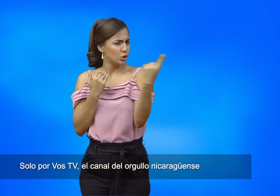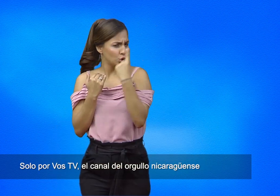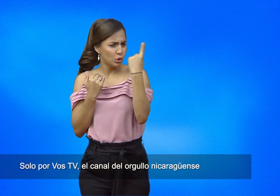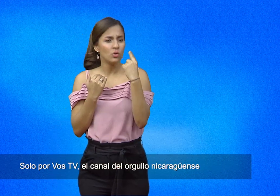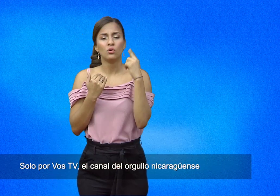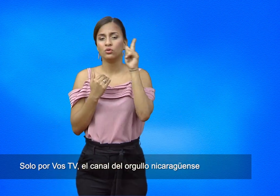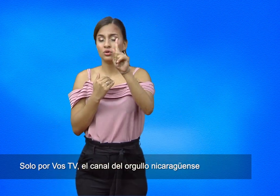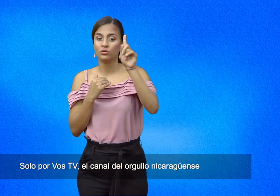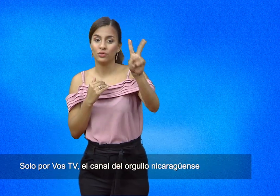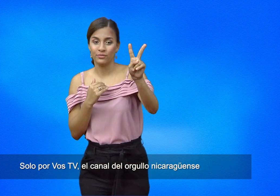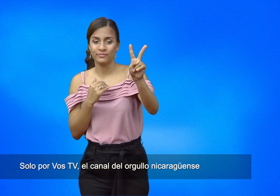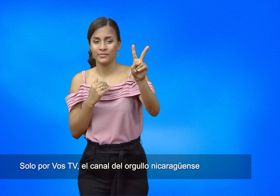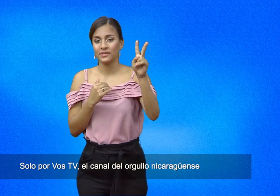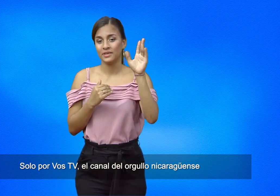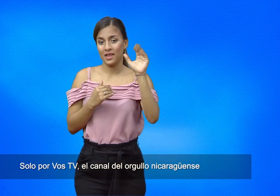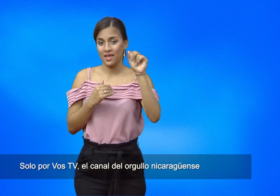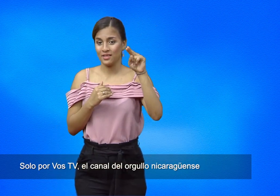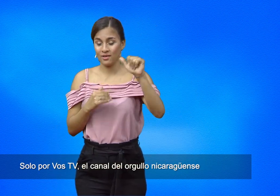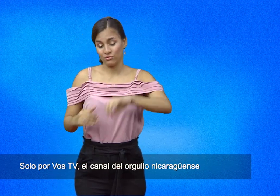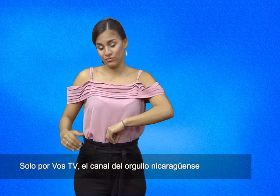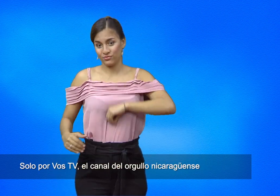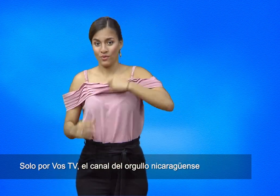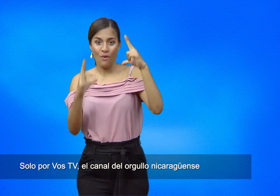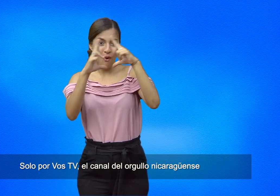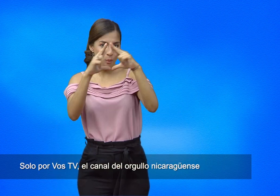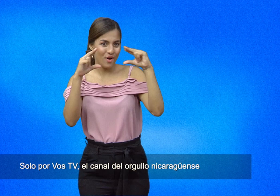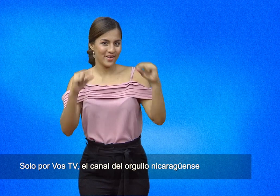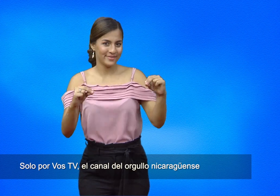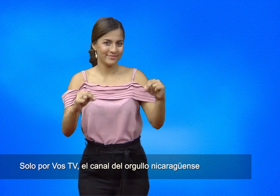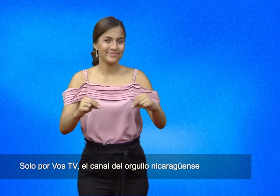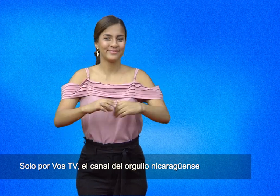vos tv canal del orgullo nicaragüense